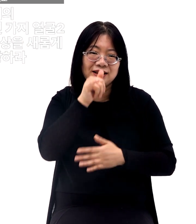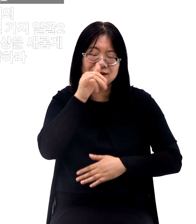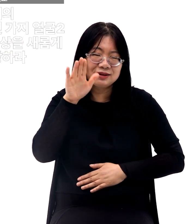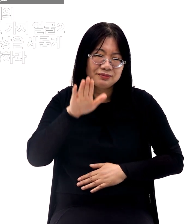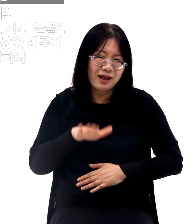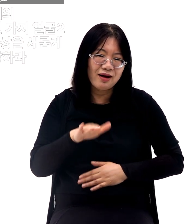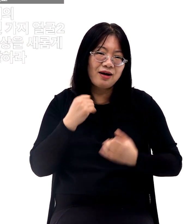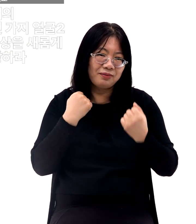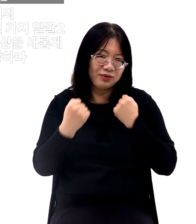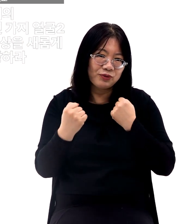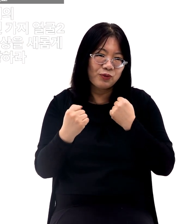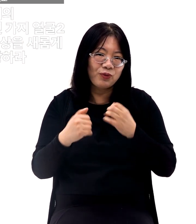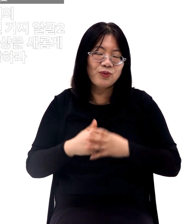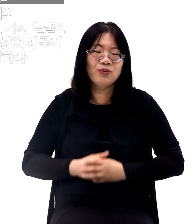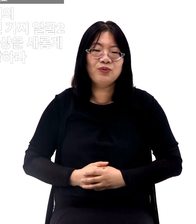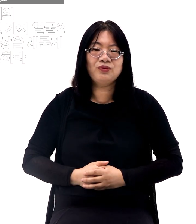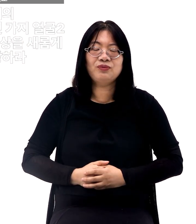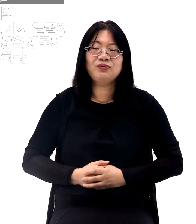불구하고